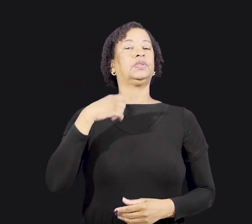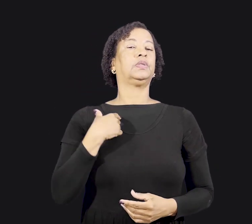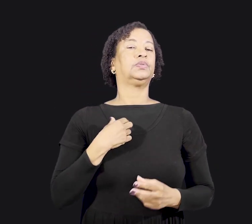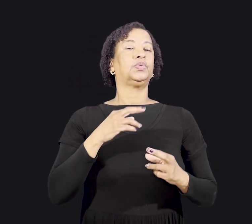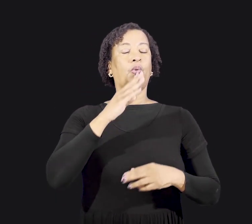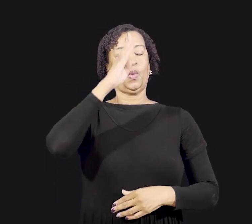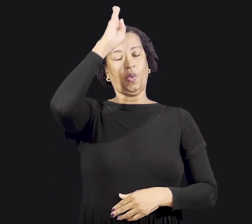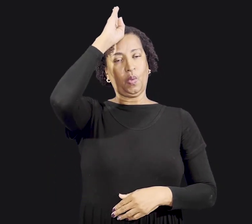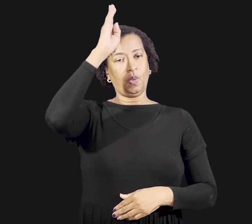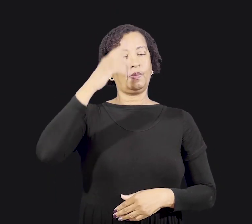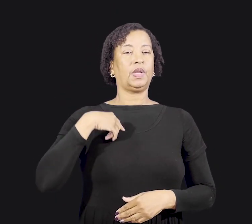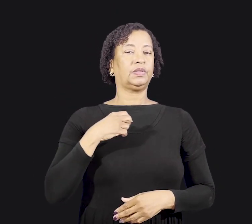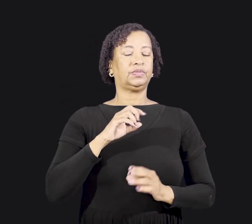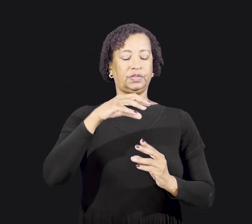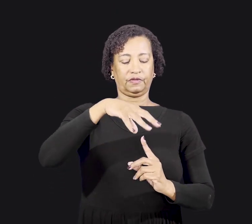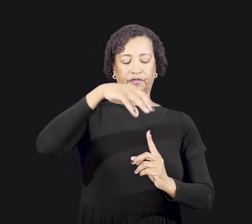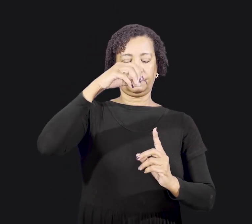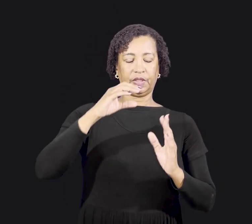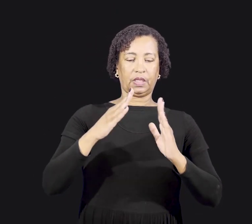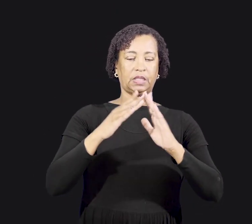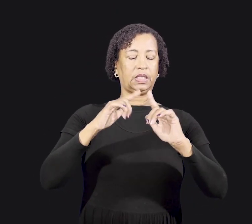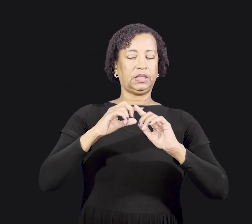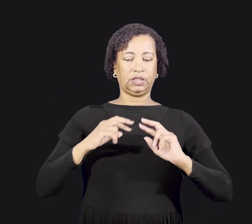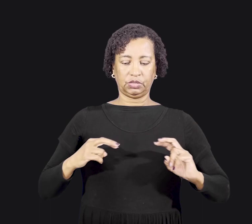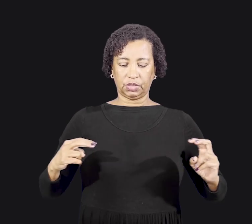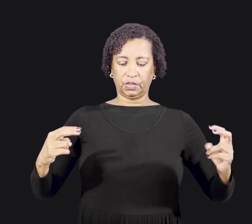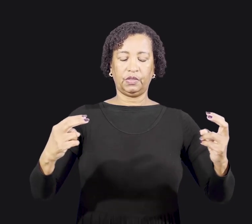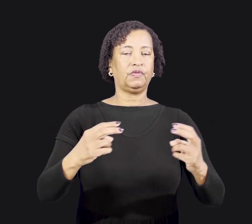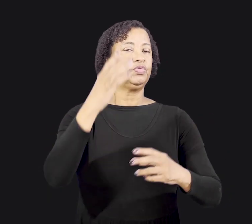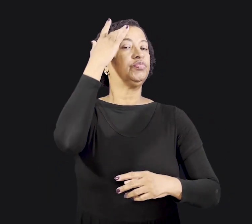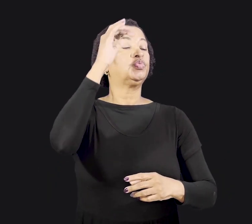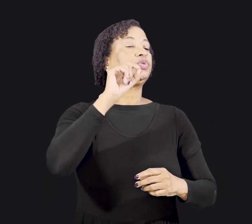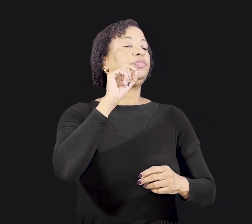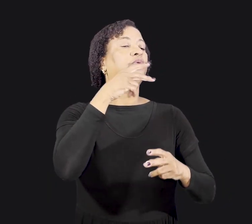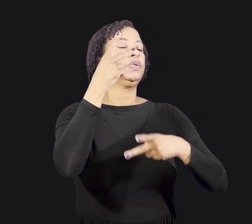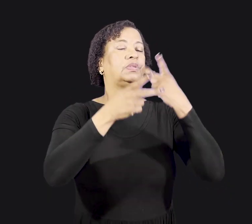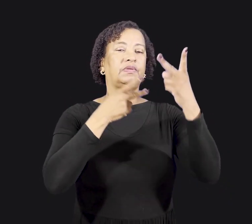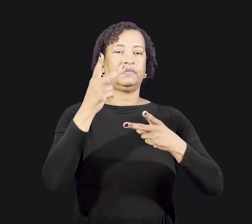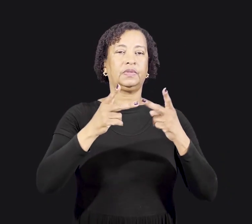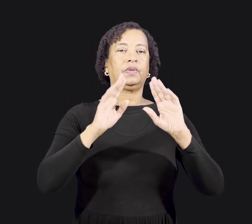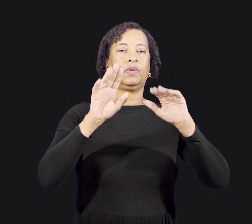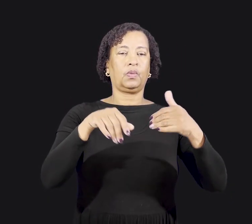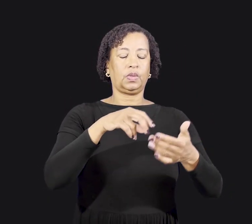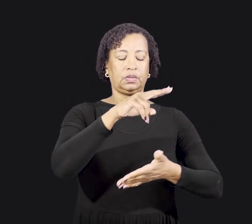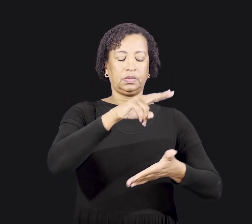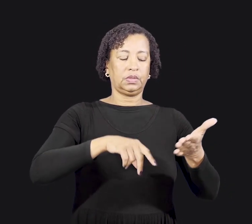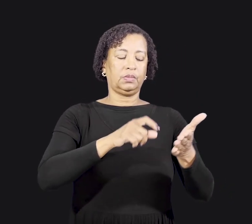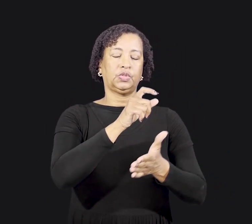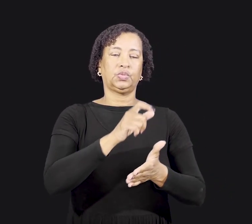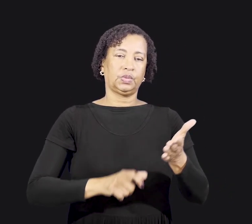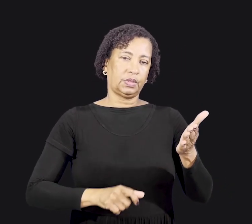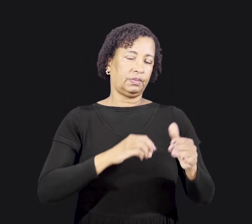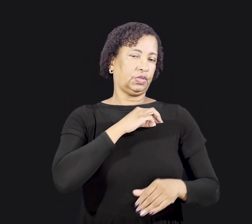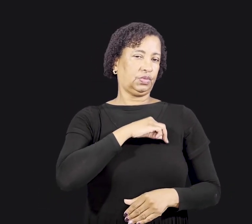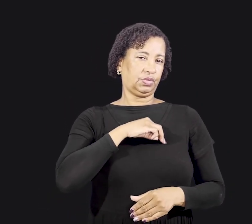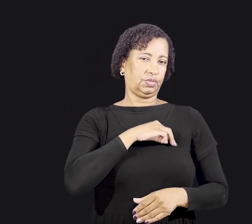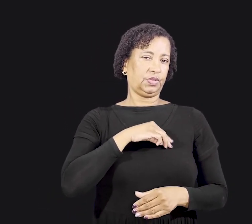ao redor do templo não saberiam sobre o que ele estava falando. Quando lemos o capítulo 13 de Mateus, encontramos a parábola mais importante